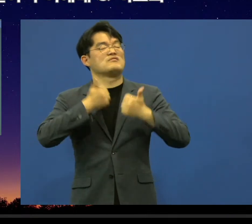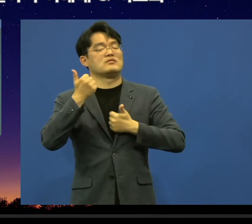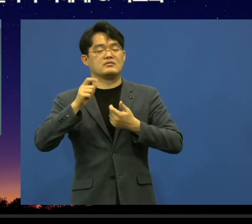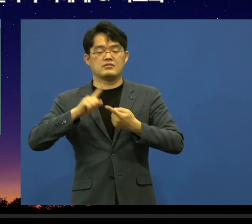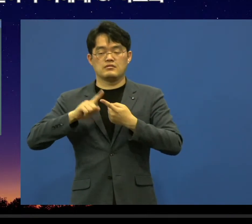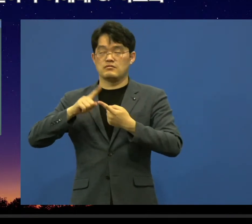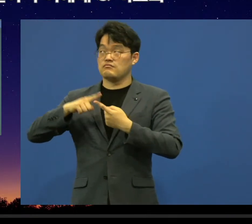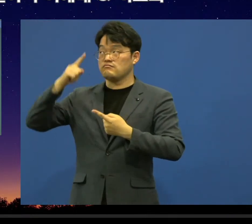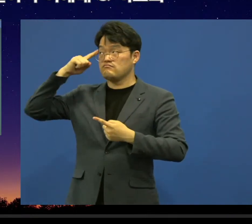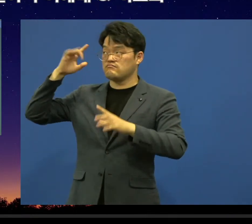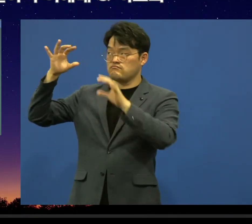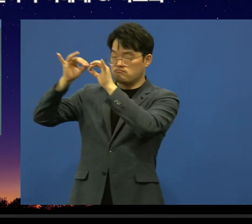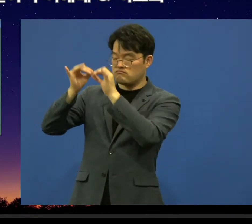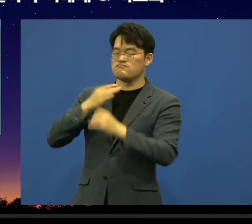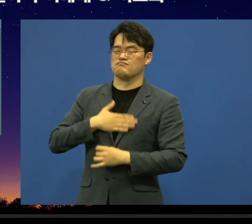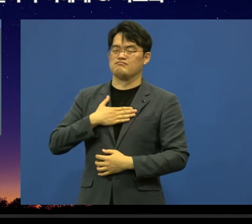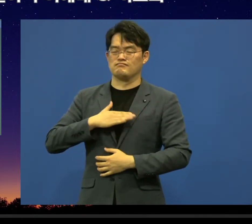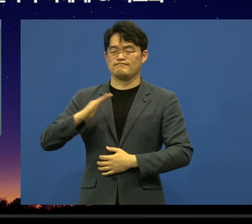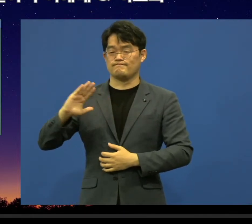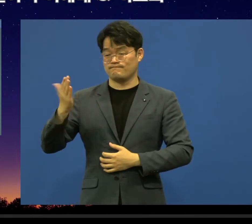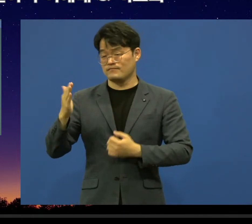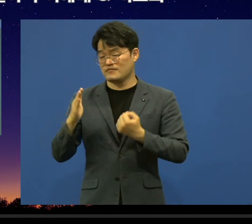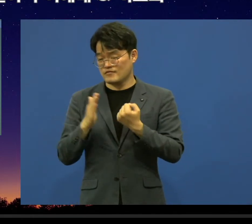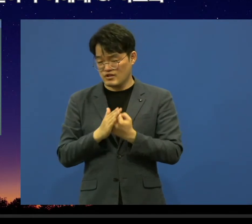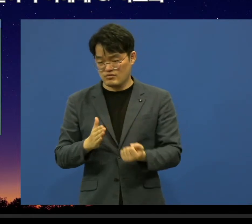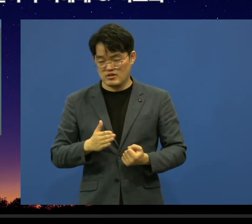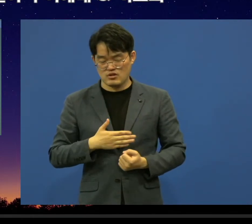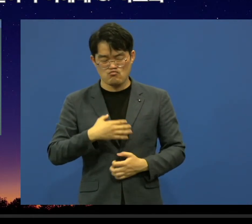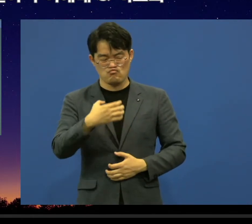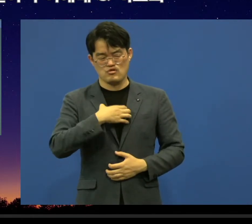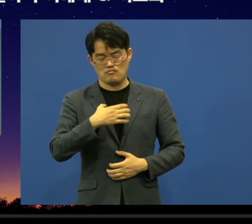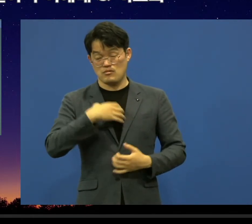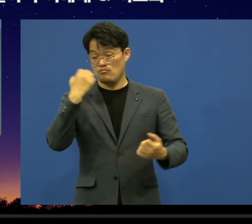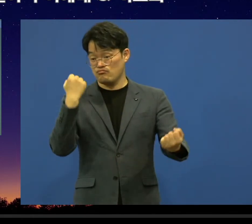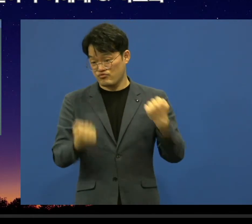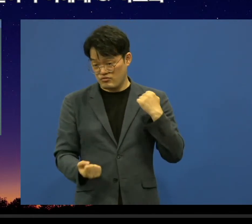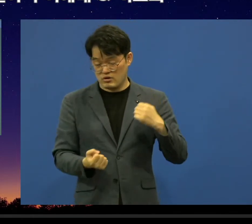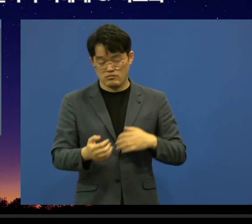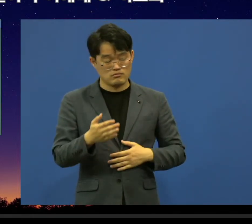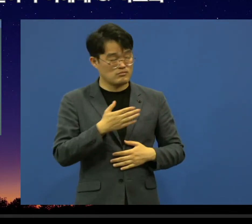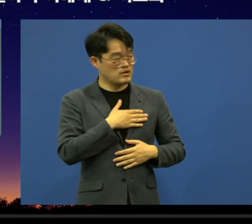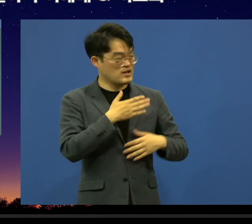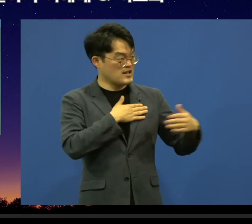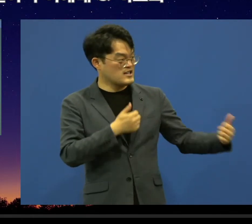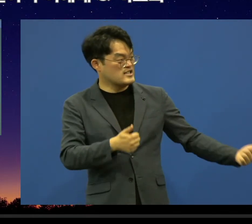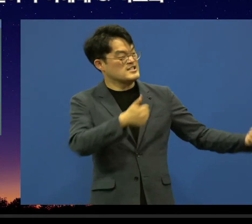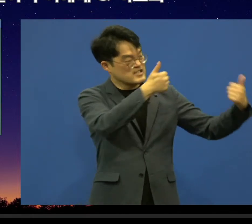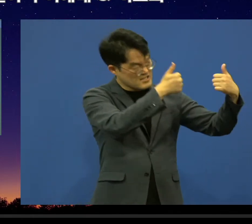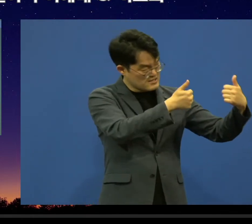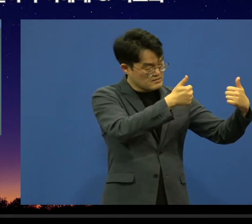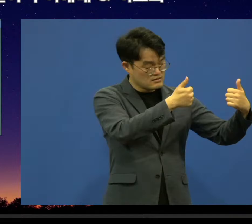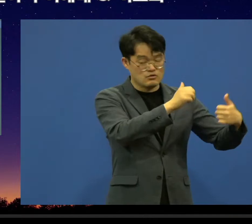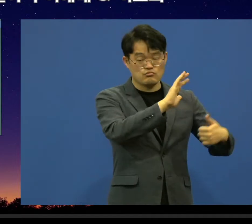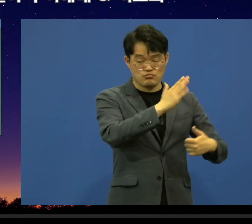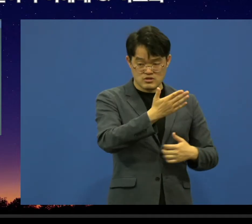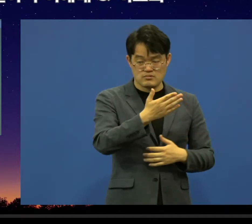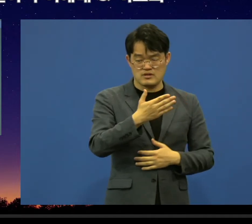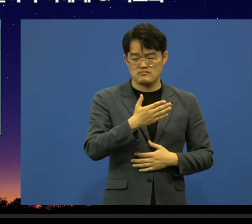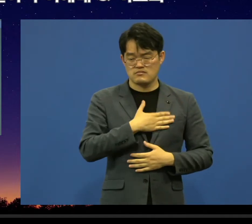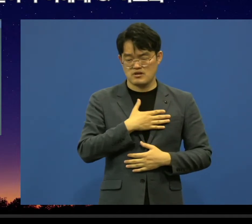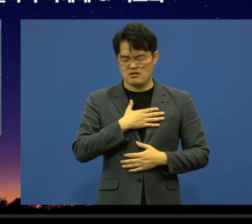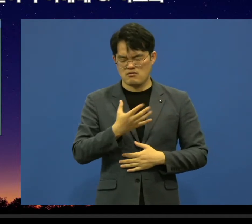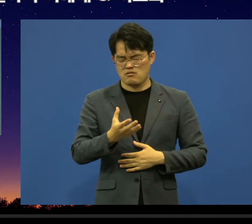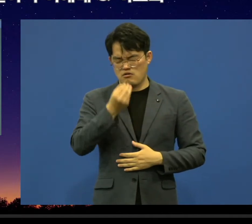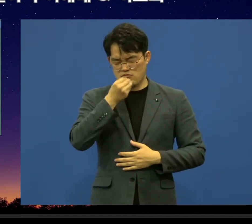전쟁터에 홀로 서야 하는 위험을 감수할 것이라는 것을 알지만 책임이 따르는 분노를 내고